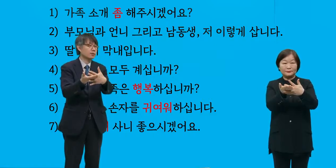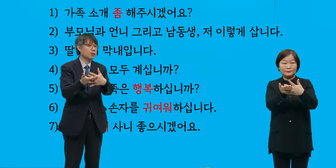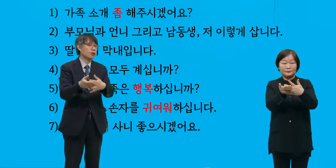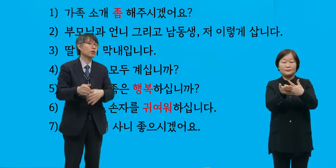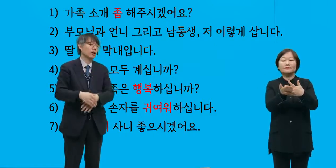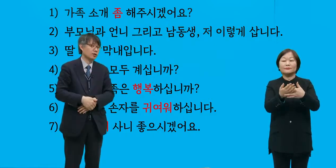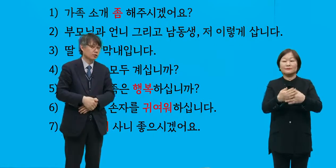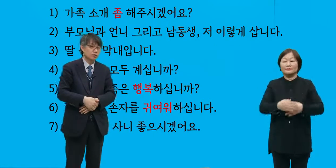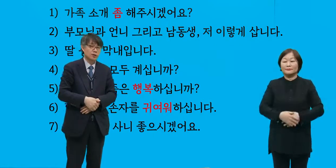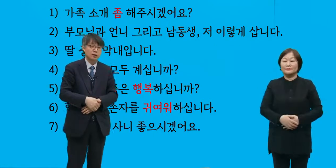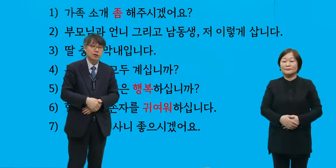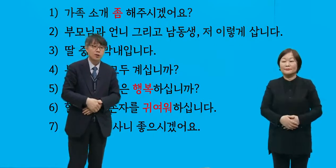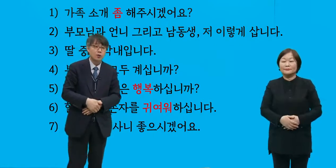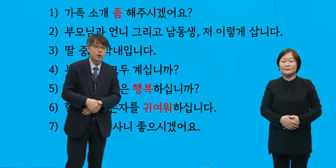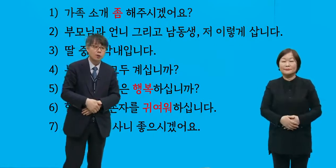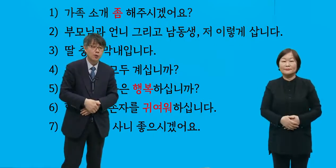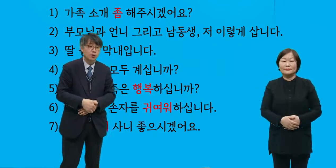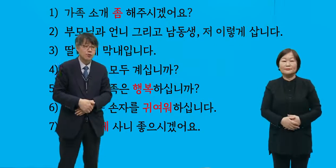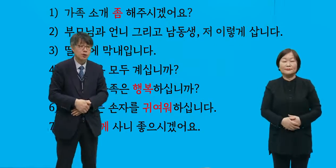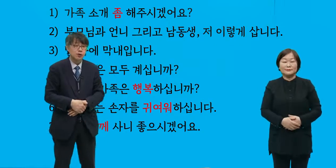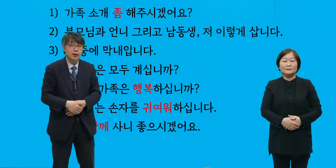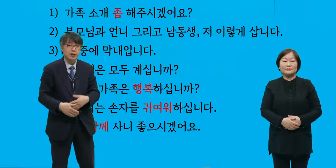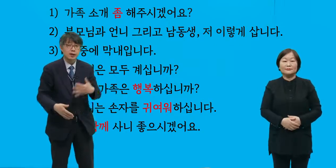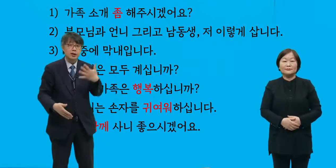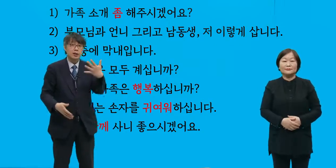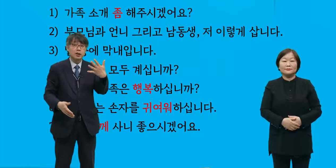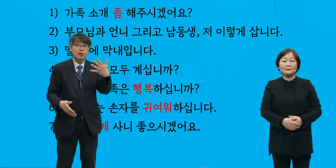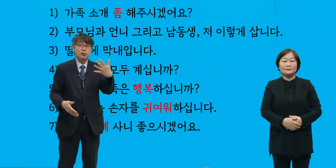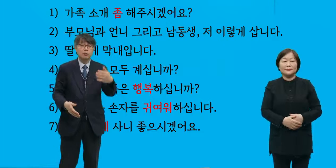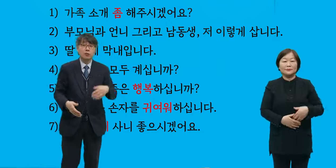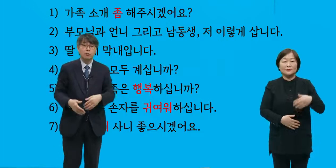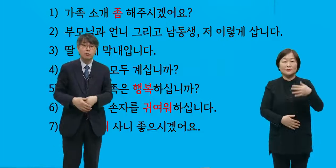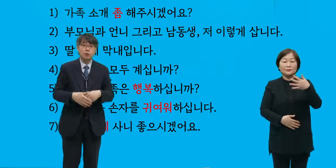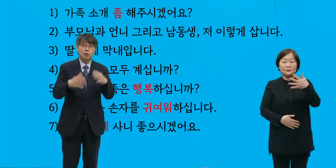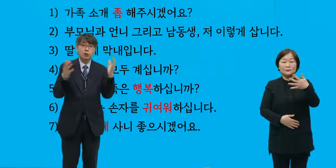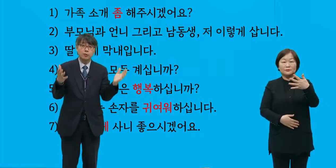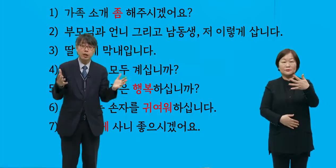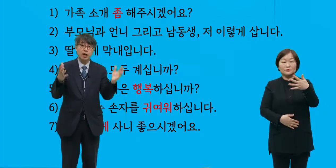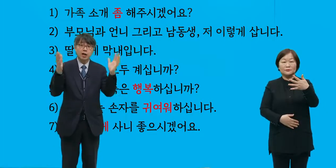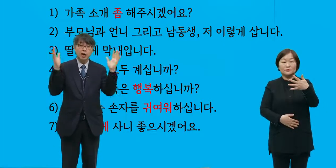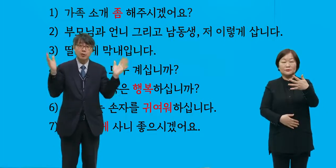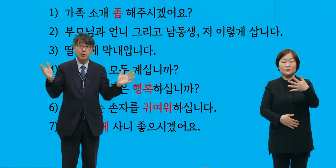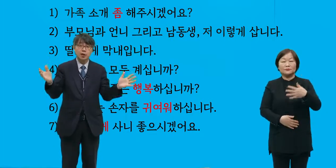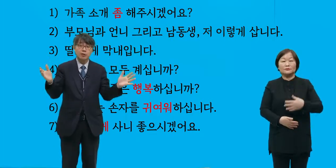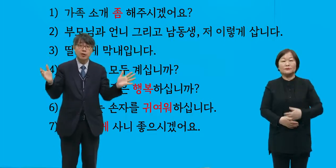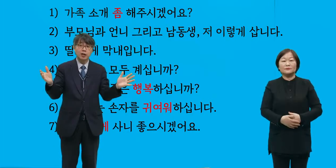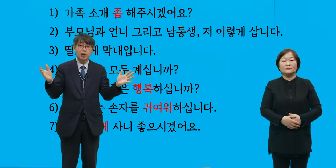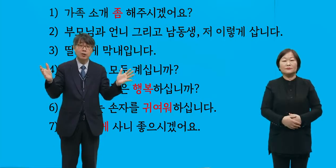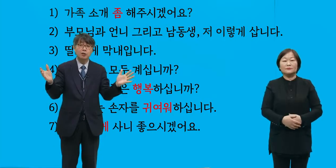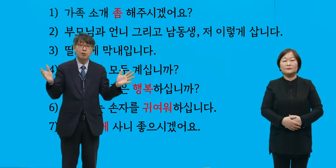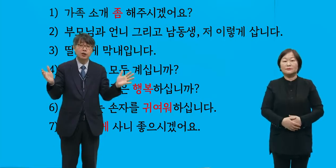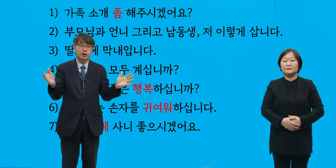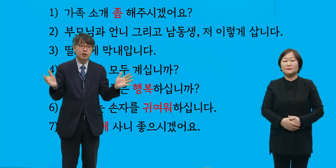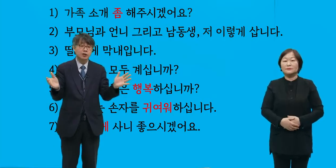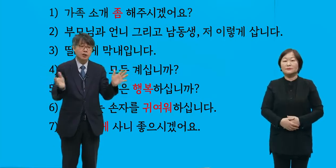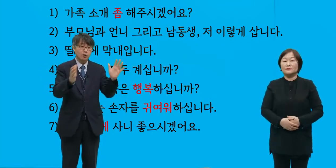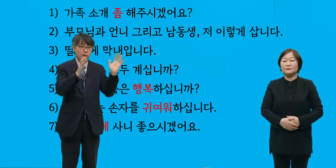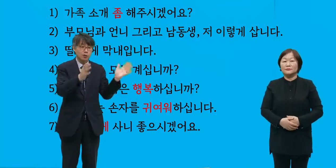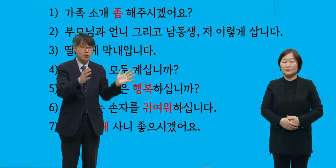이렇게입니다. 이렇게 할 수 있습니다. 그렇게 표현해 주시는 건데 이제 뭐 부모님이나 할아버지 할머니나 뭐 이런 분들은 따로 표현해